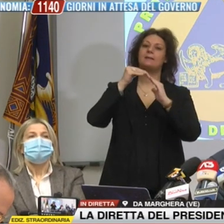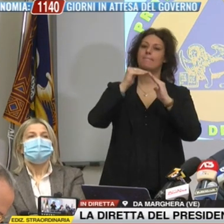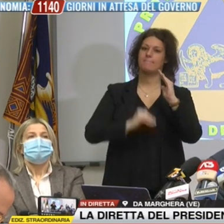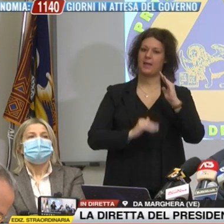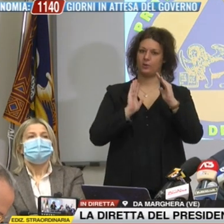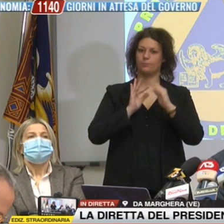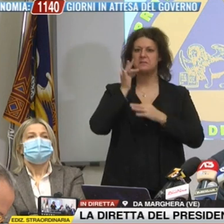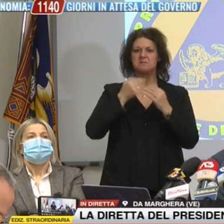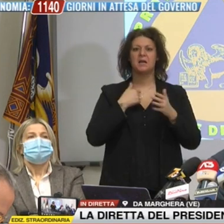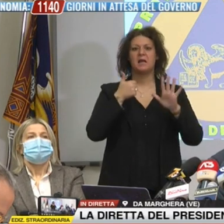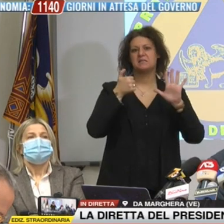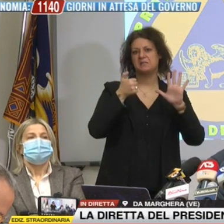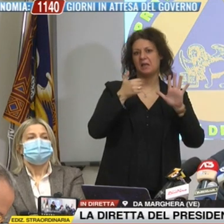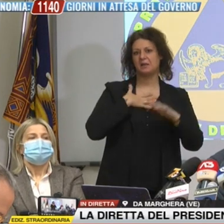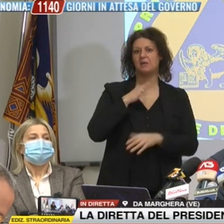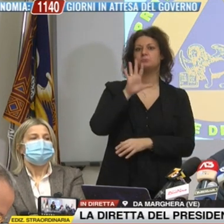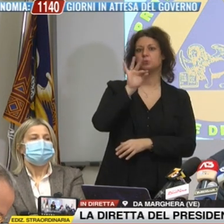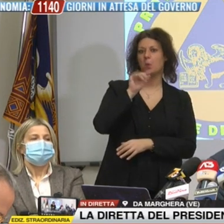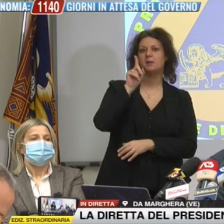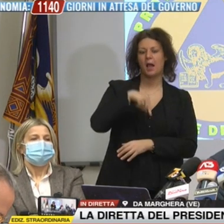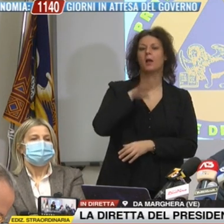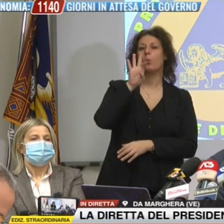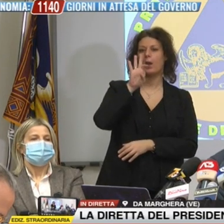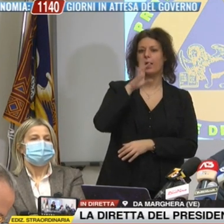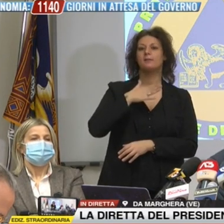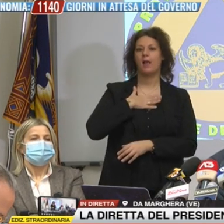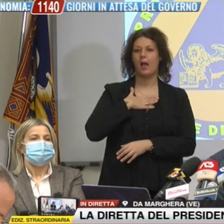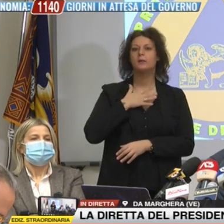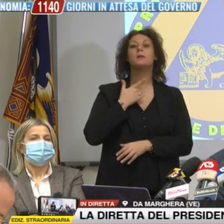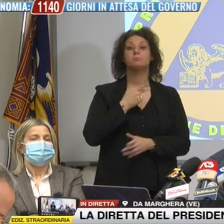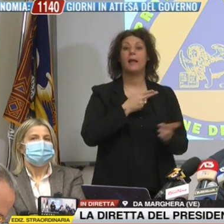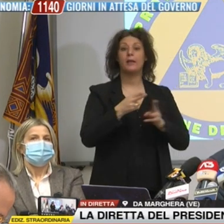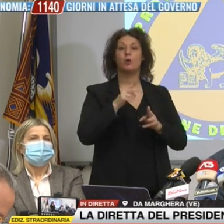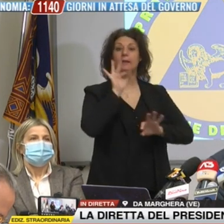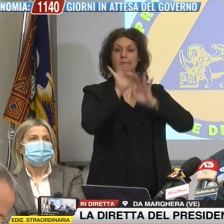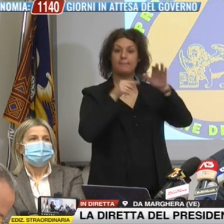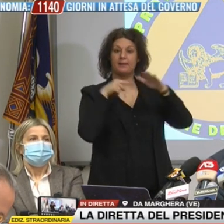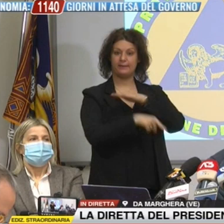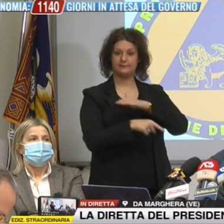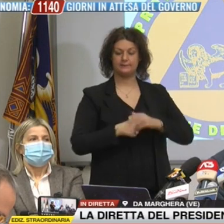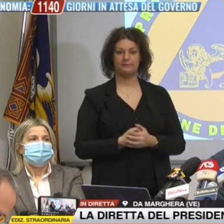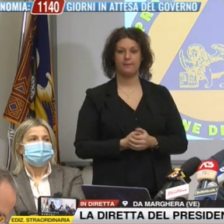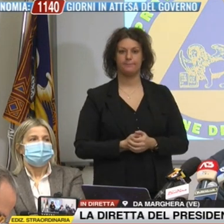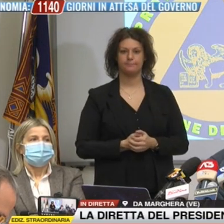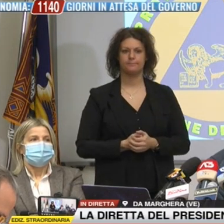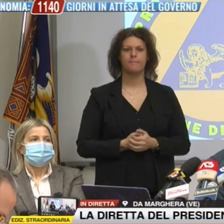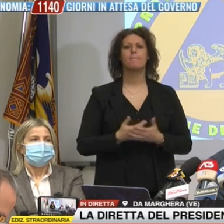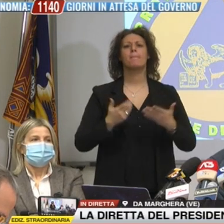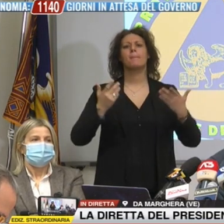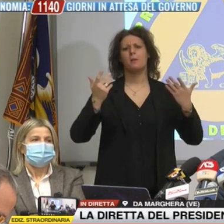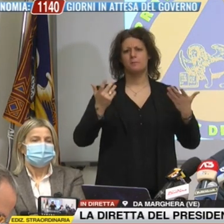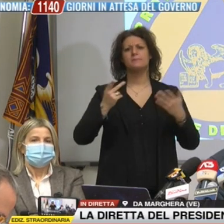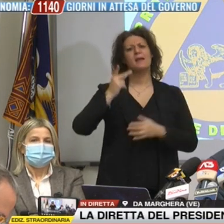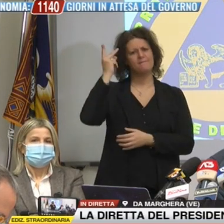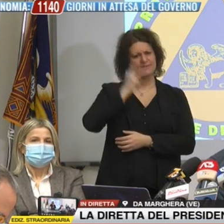persone di 60, di 50, di 40 anni ricoverate in terapia intensiva e che la mortalità è vero che è più elevata